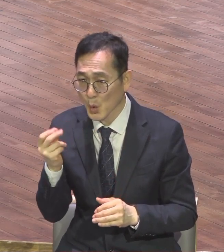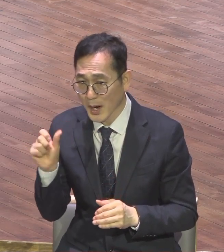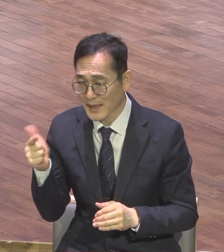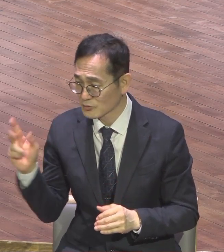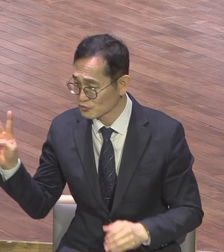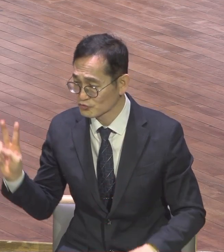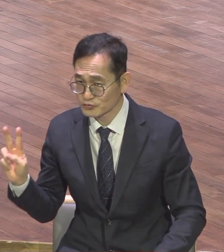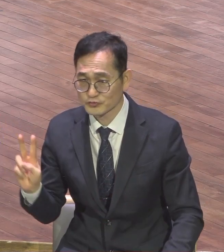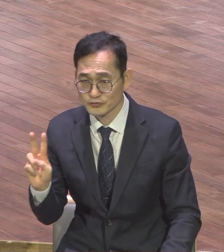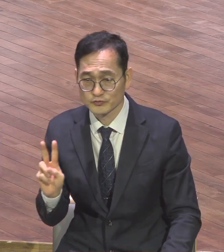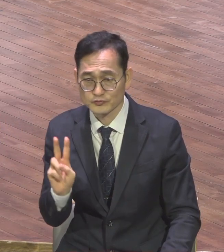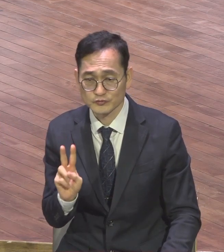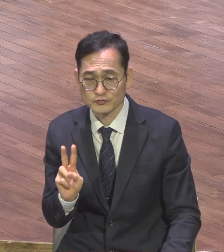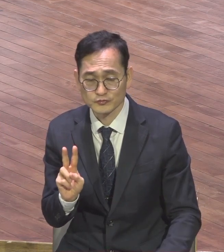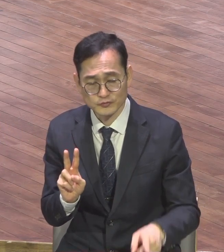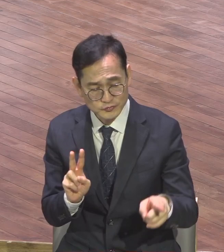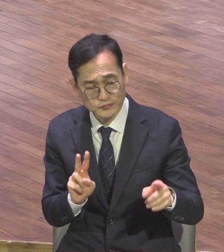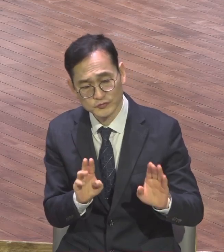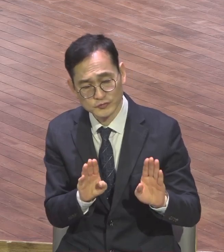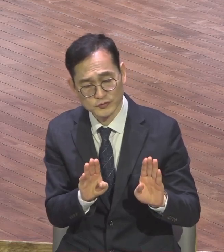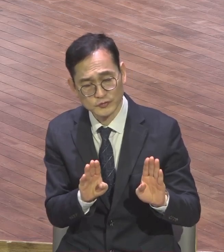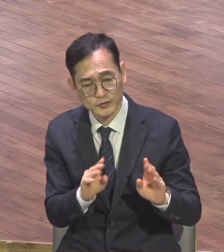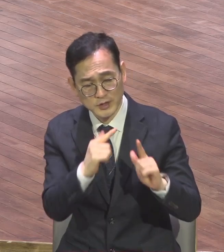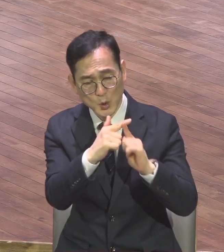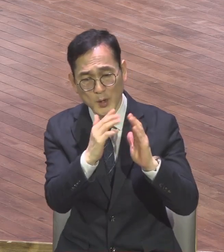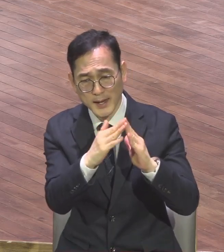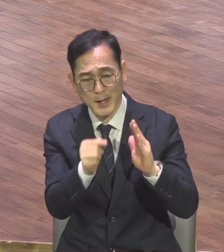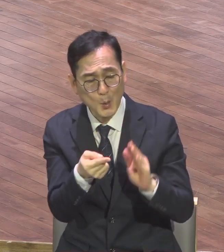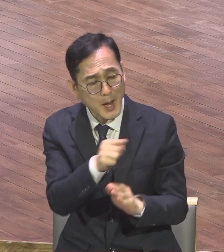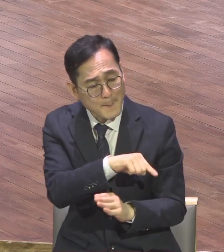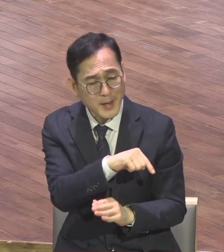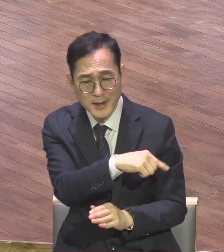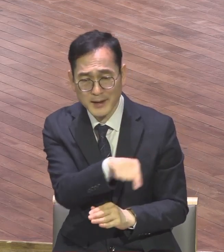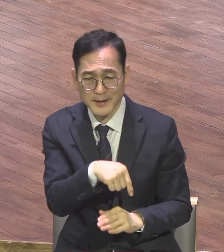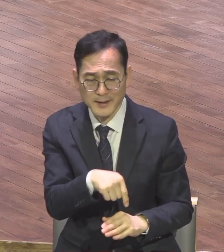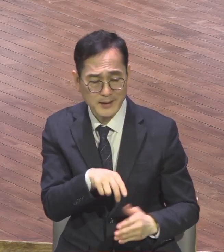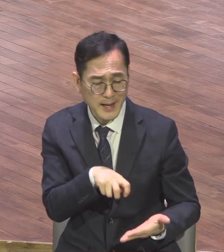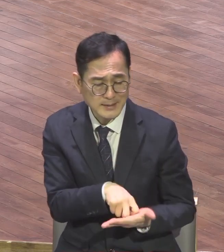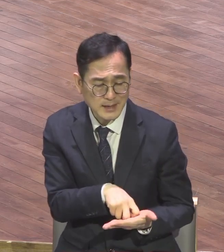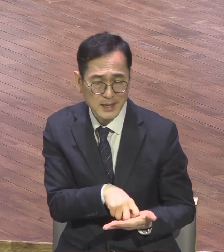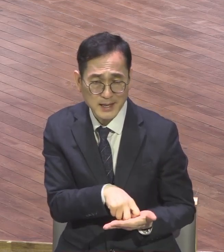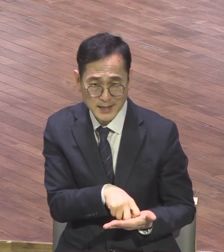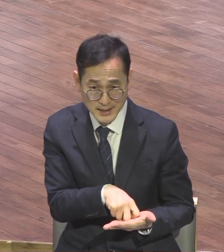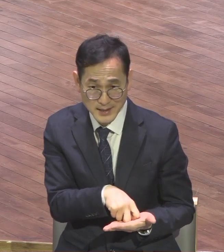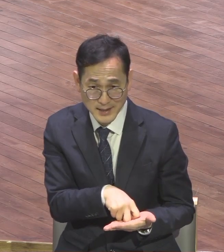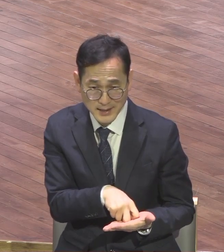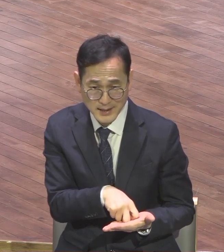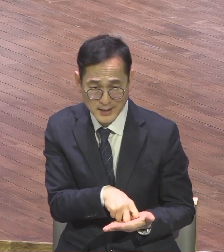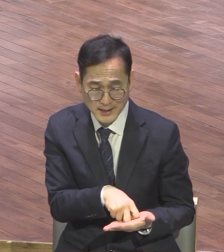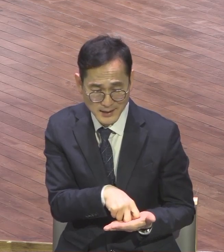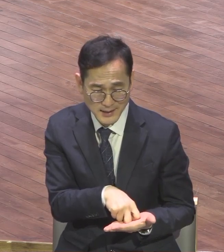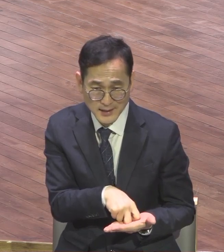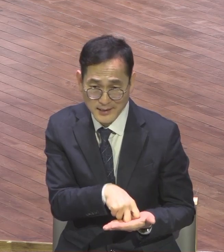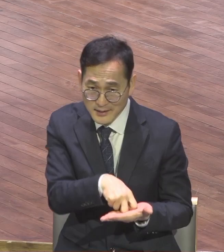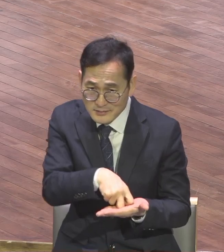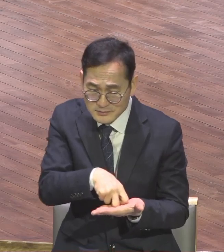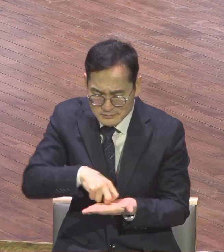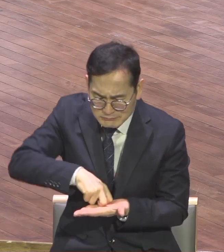올라가다가 성전 미문 앞에 구걸하는 안전뱅이를 예수 그리스도 이름으로 이렇게 사건이 기록되어